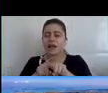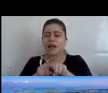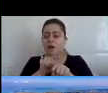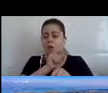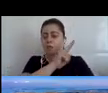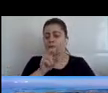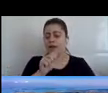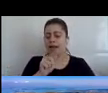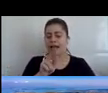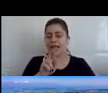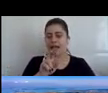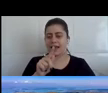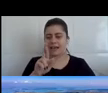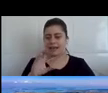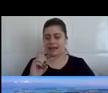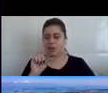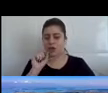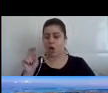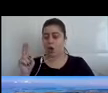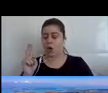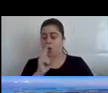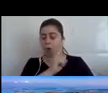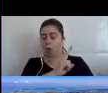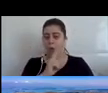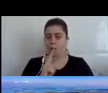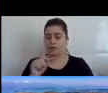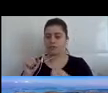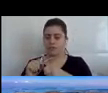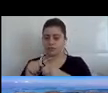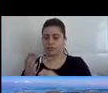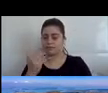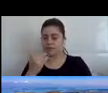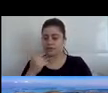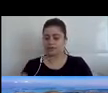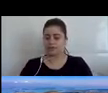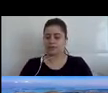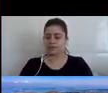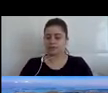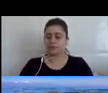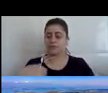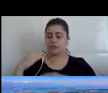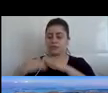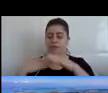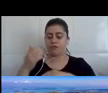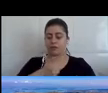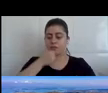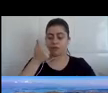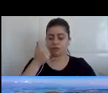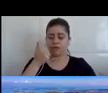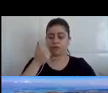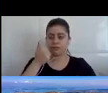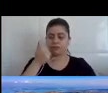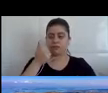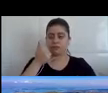a relação do urbano com a produção de alimento. Estamos desenvolvendo um pouco melhor a abordagem do desenho rural